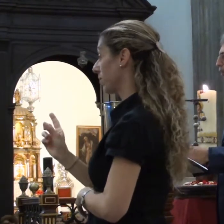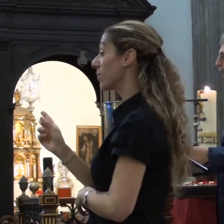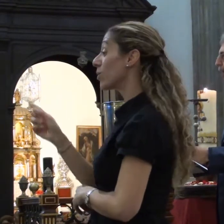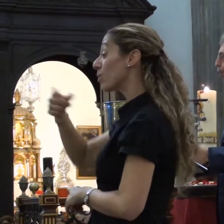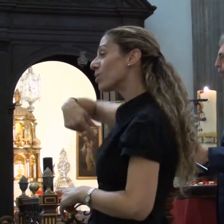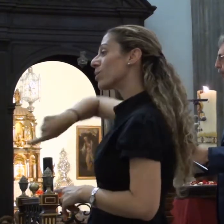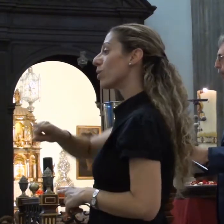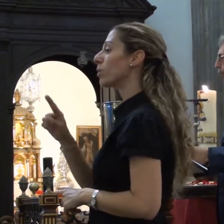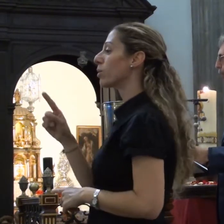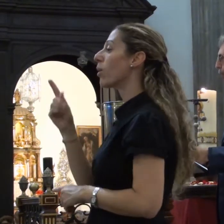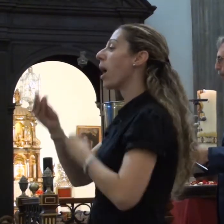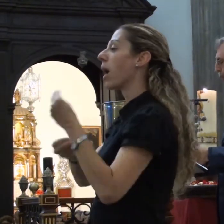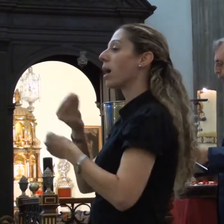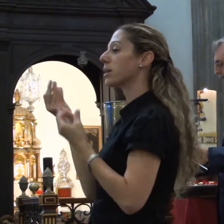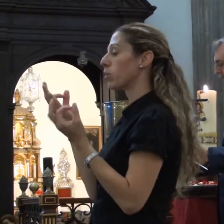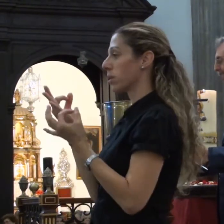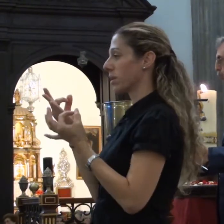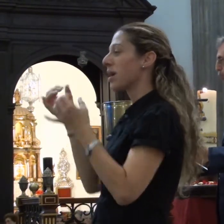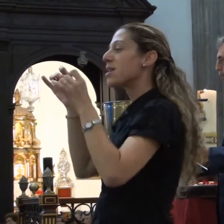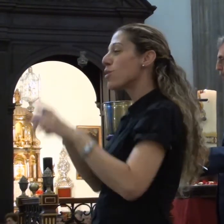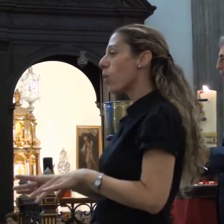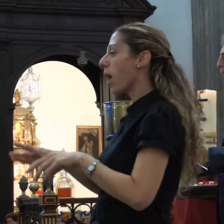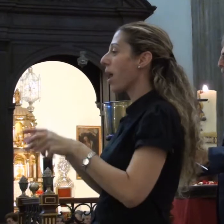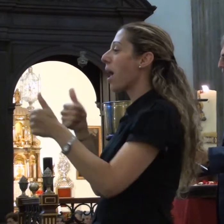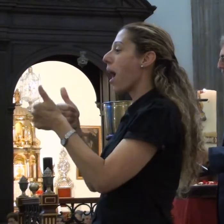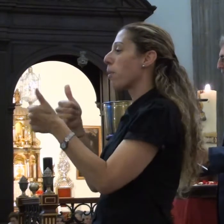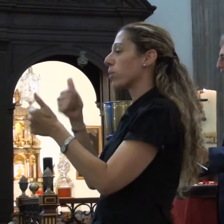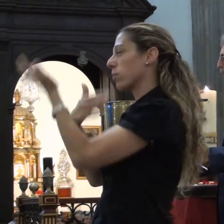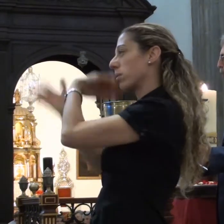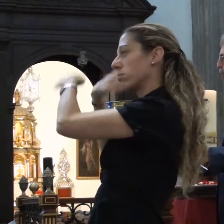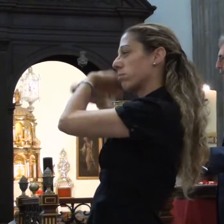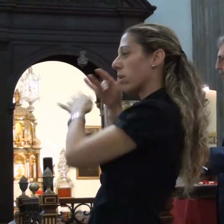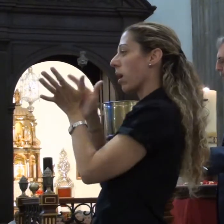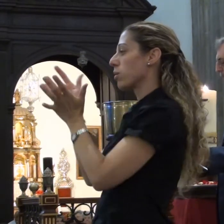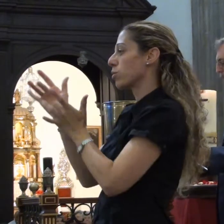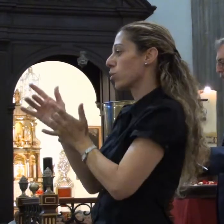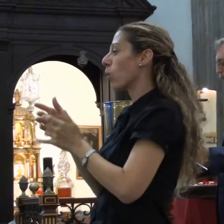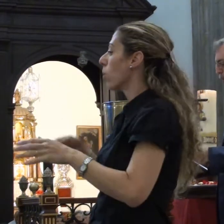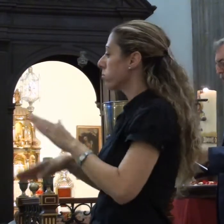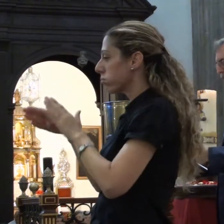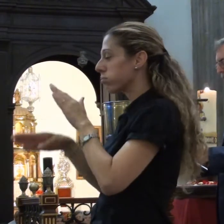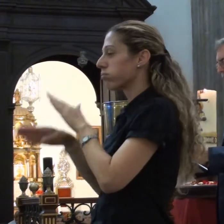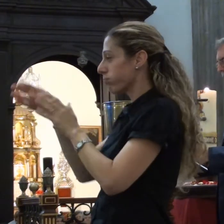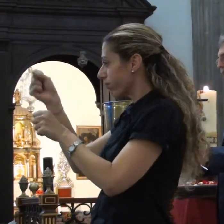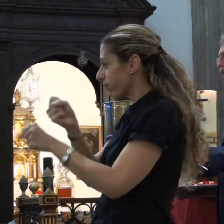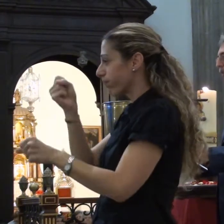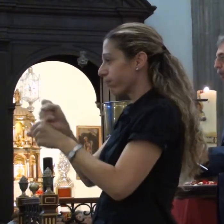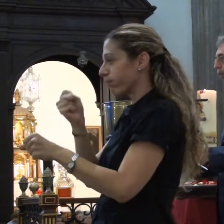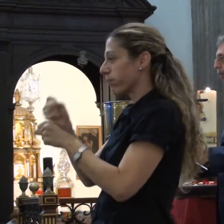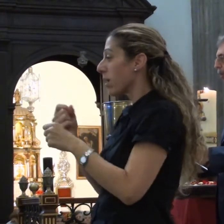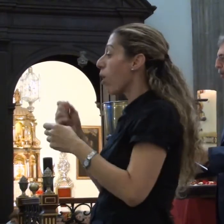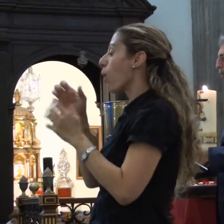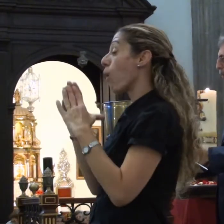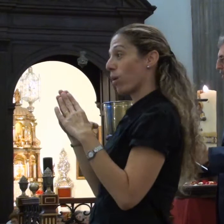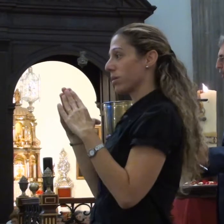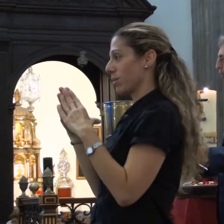estamos haciendo es lo que hicieron los apóstoles de Jesús perseverar nadie junto en la oración